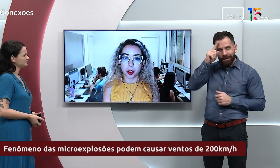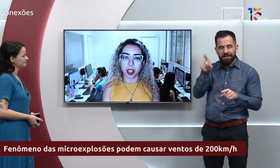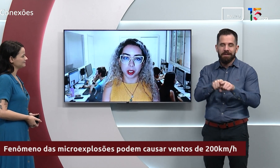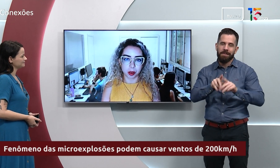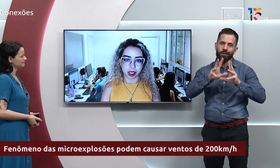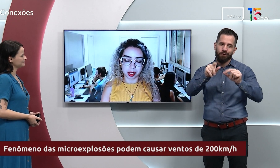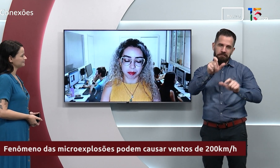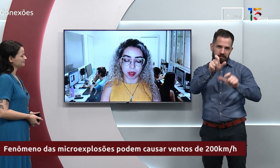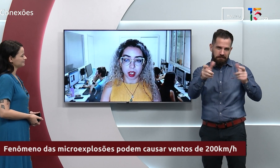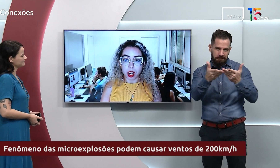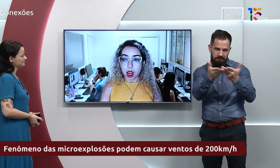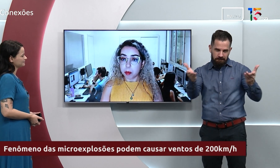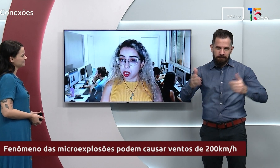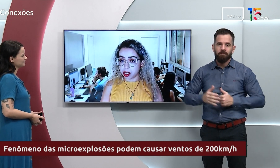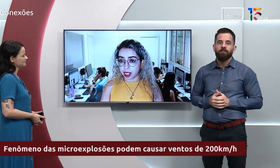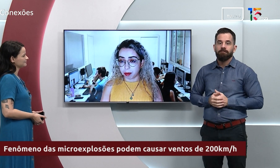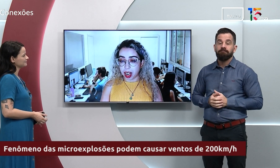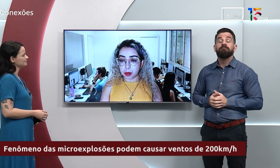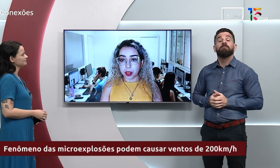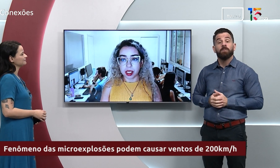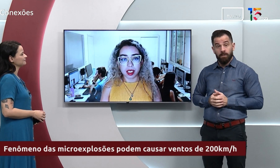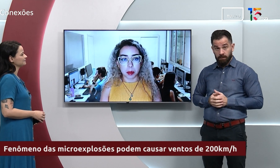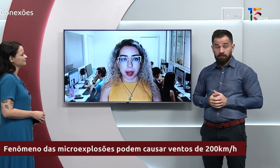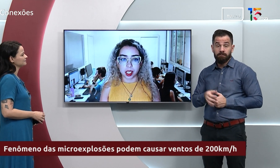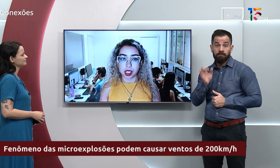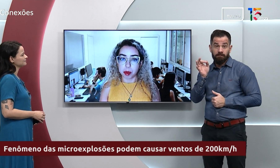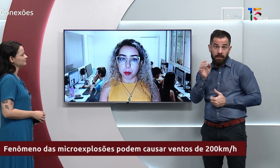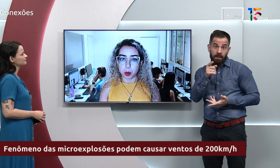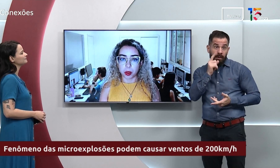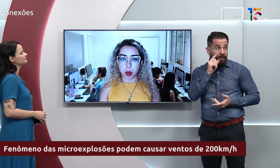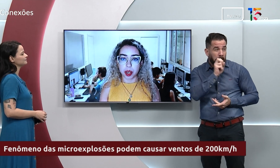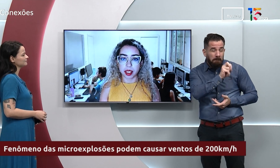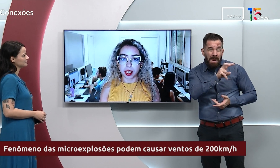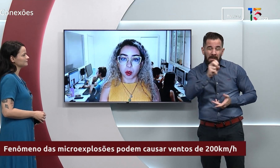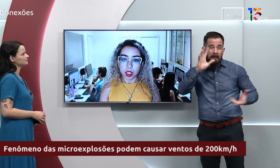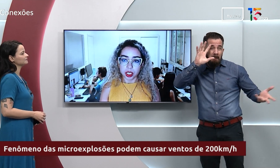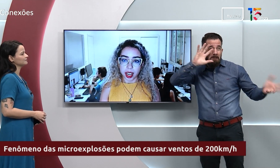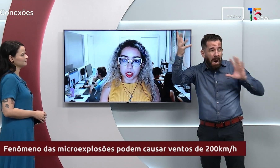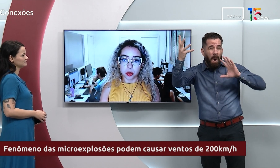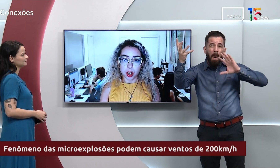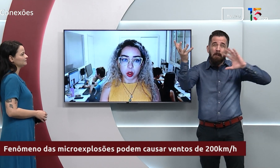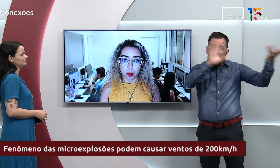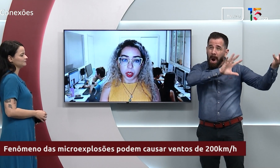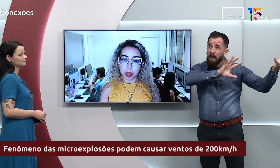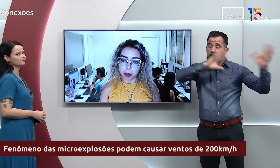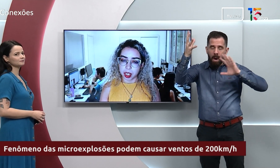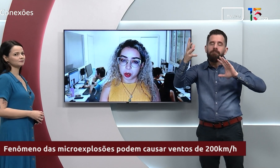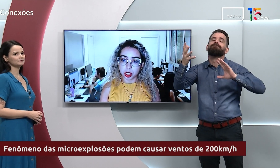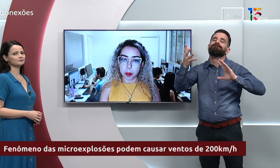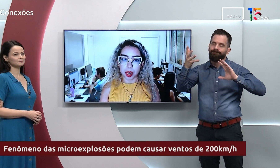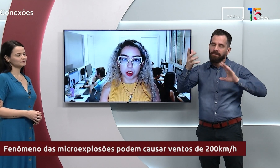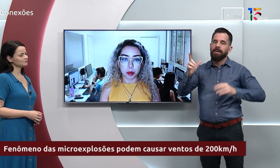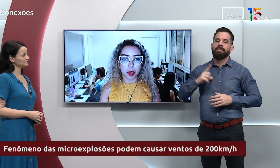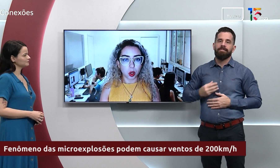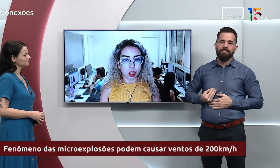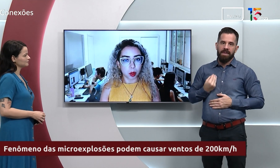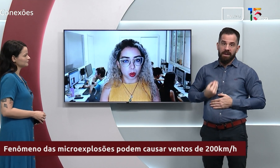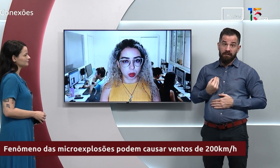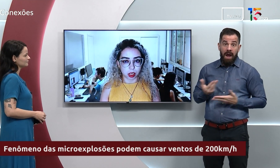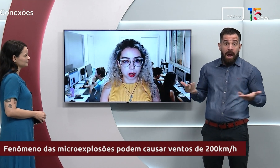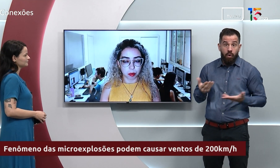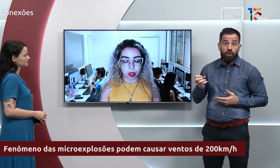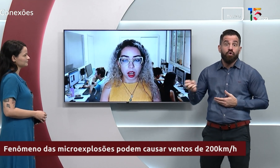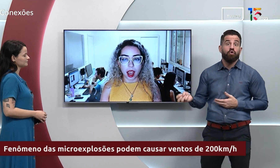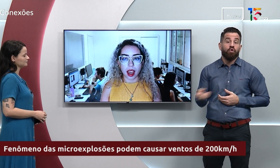aqui no Conexão. Pois é, as mudanças climáticas pelo mundo têm aumentado a quantidade de um fenômeno climático chamado de